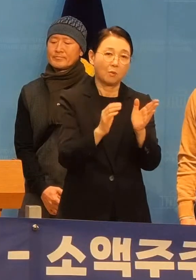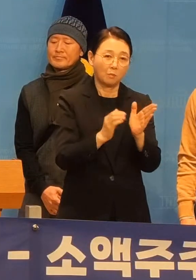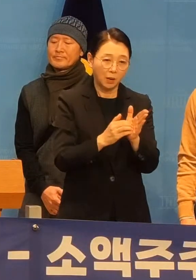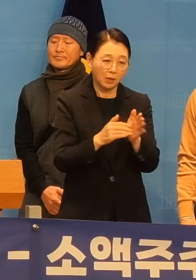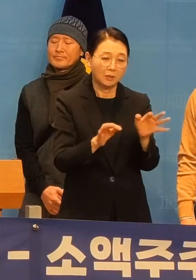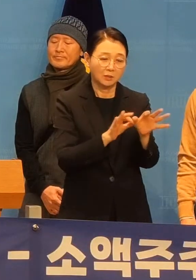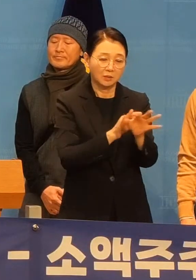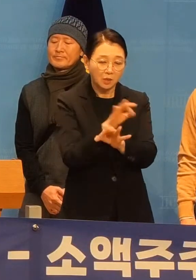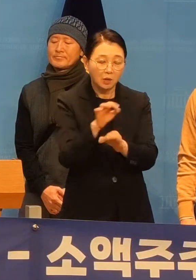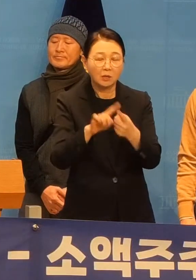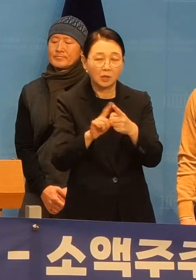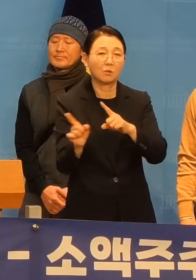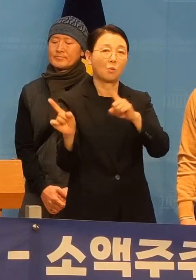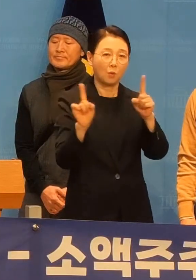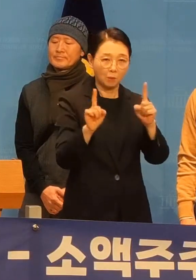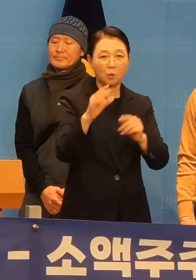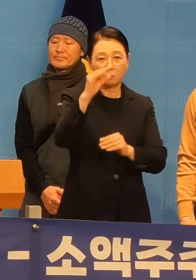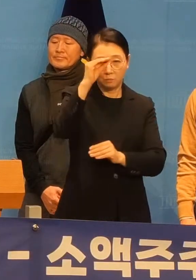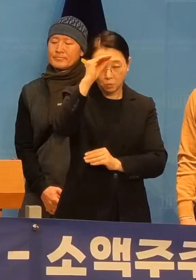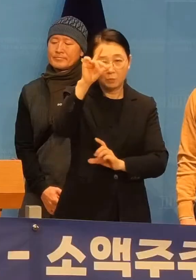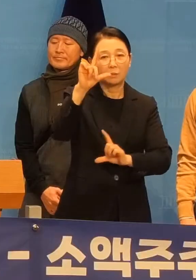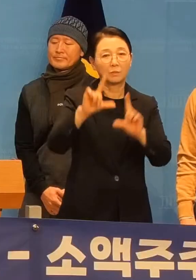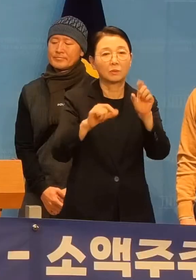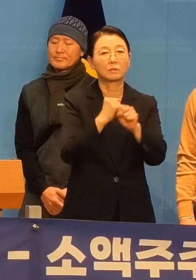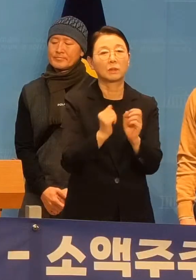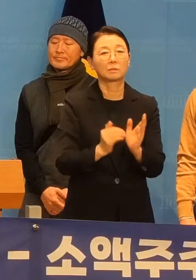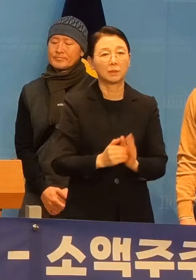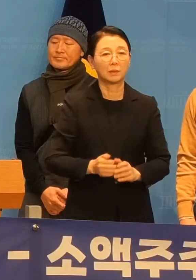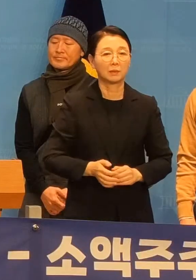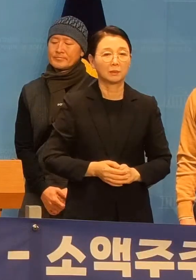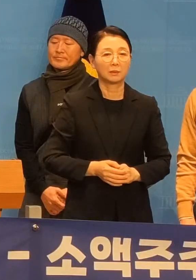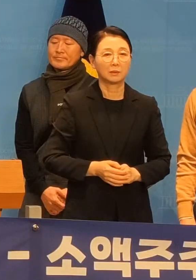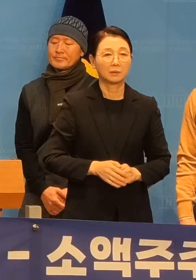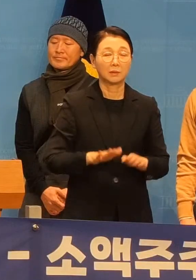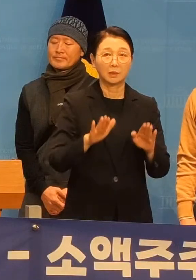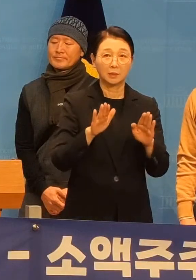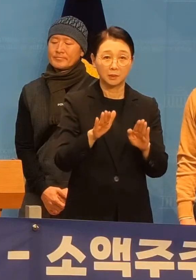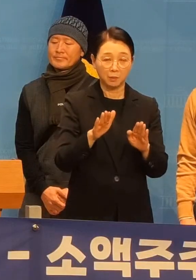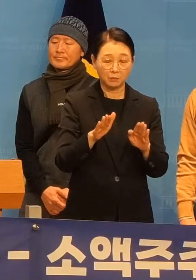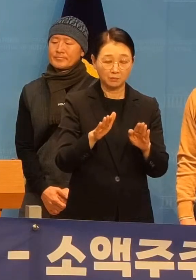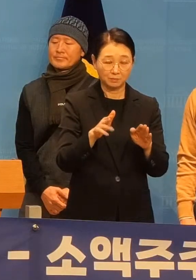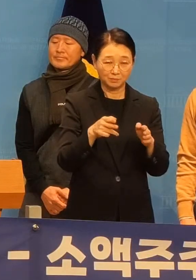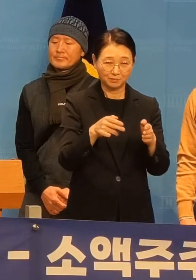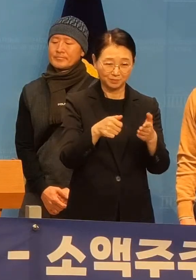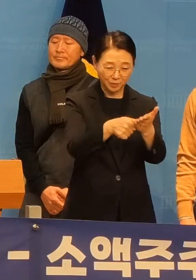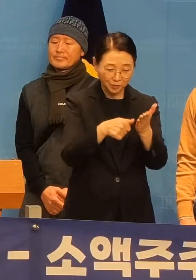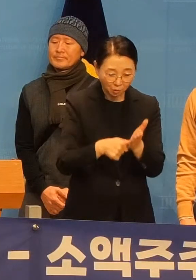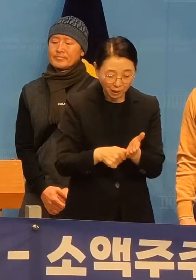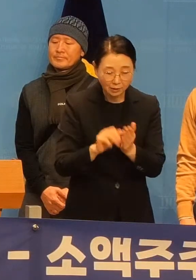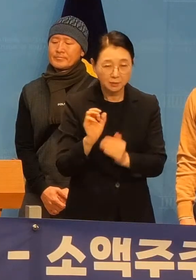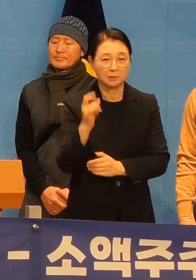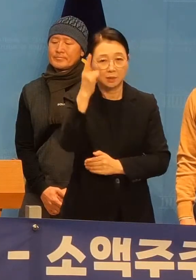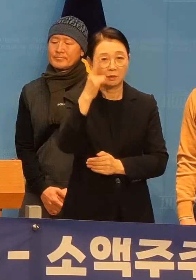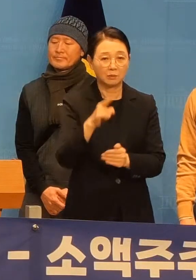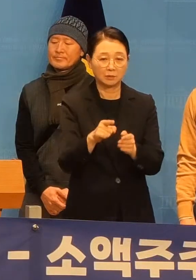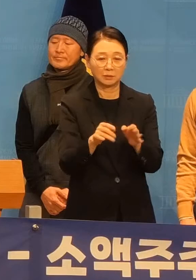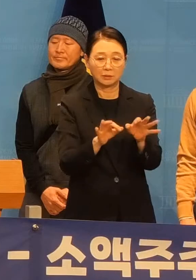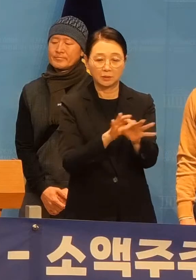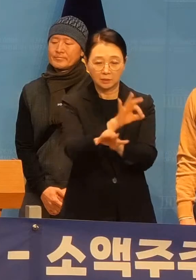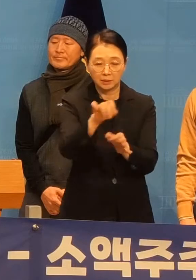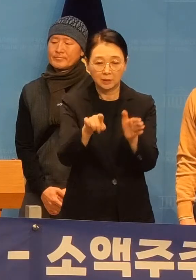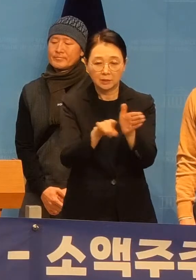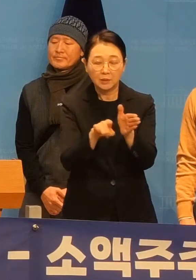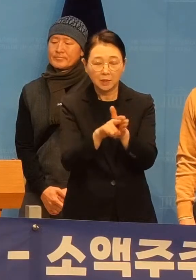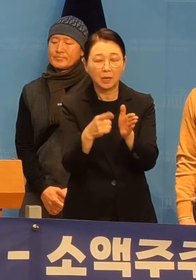실현하는 모범적 사례를 남긴 것이 됩니다. 이번 협약을 계기로 시장의 신뢰를,